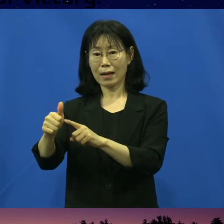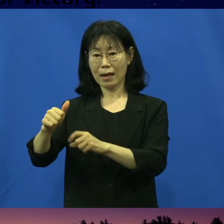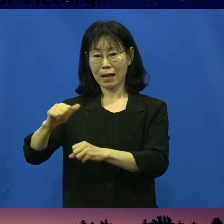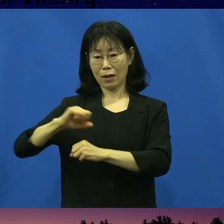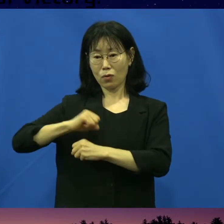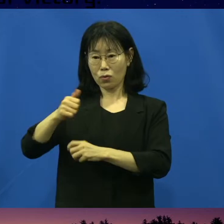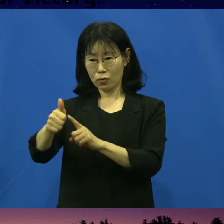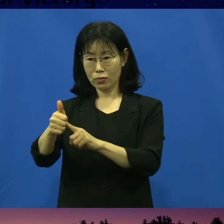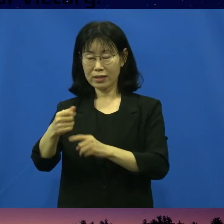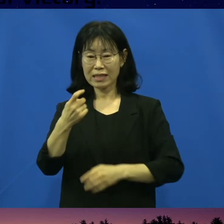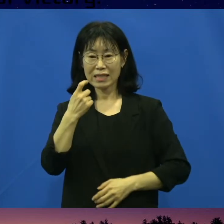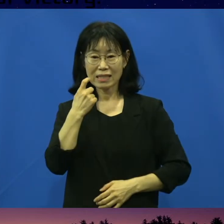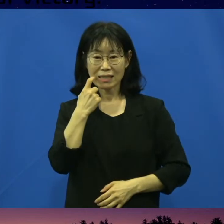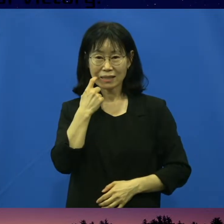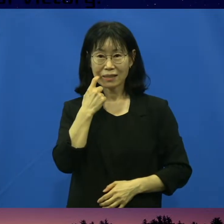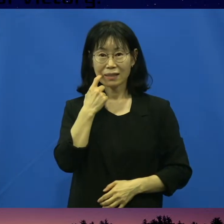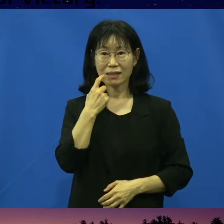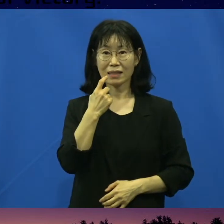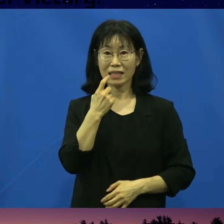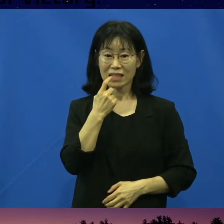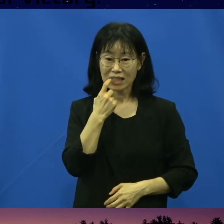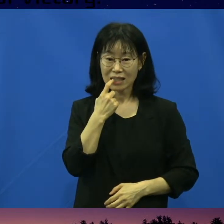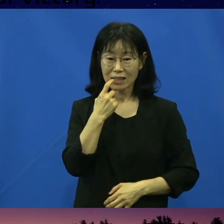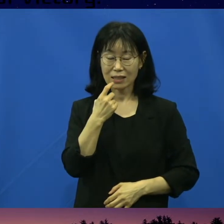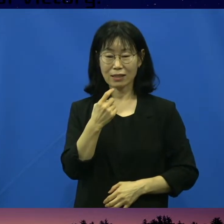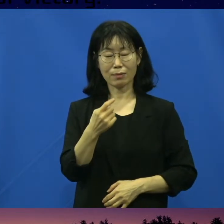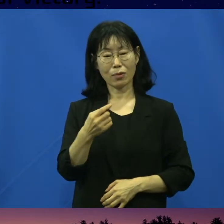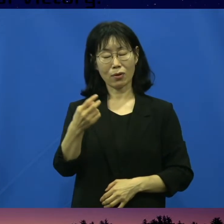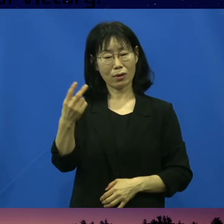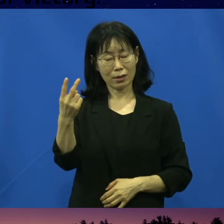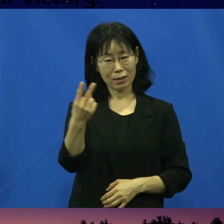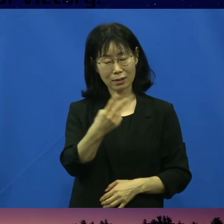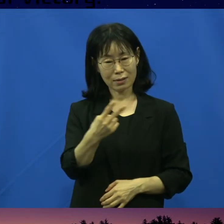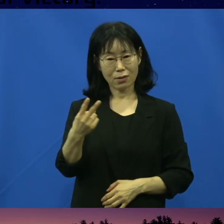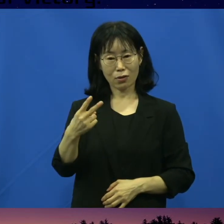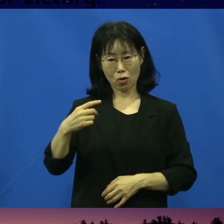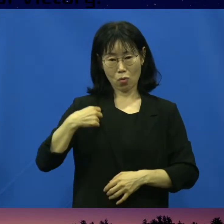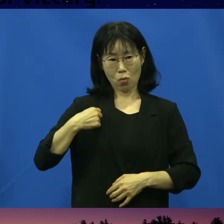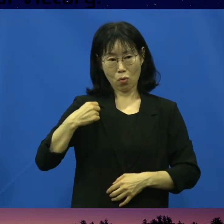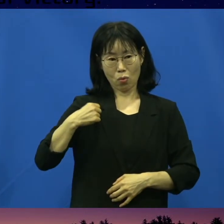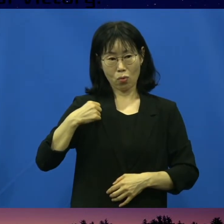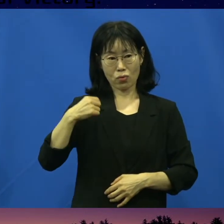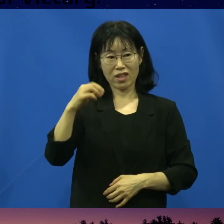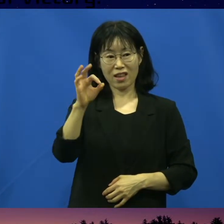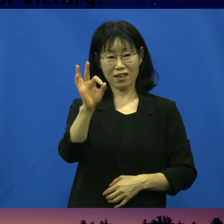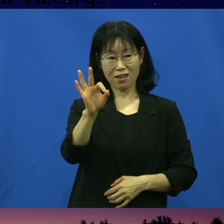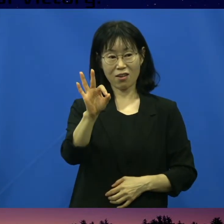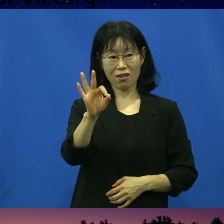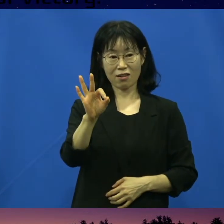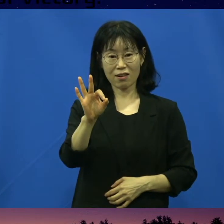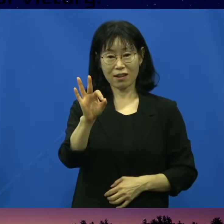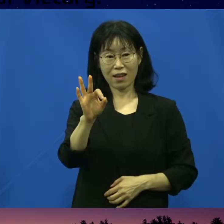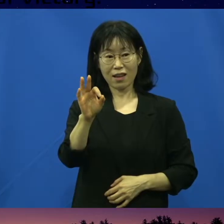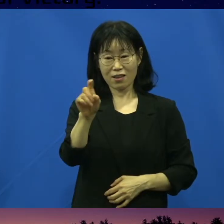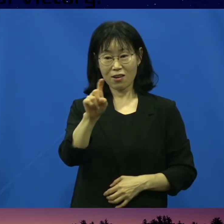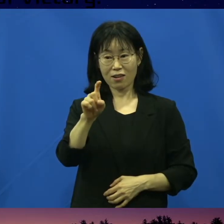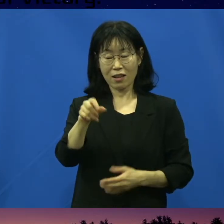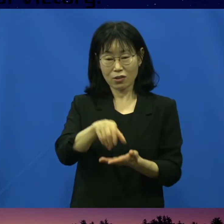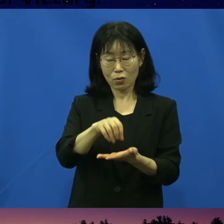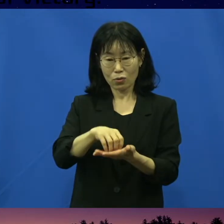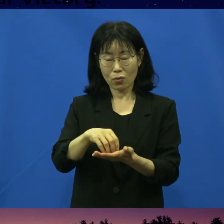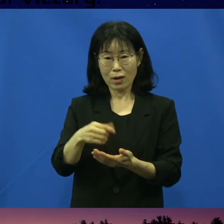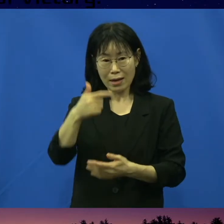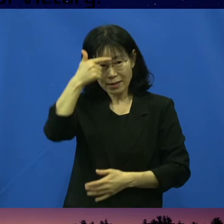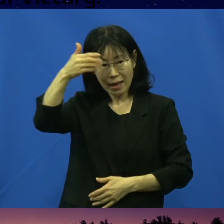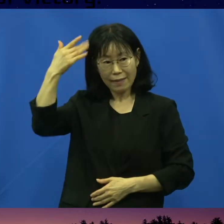달란트, 그 6천 세겔, 옷 10번. 여러분, 이 옷이 요즘 이런 옷이 아니에요. 여러분. 그 시대에 이 가져가는